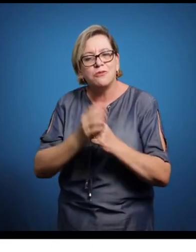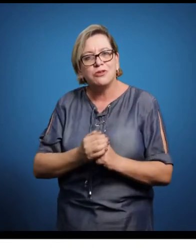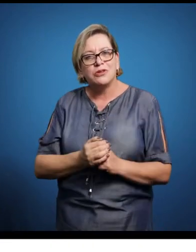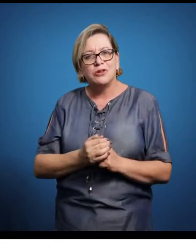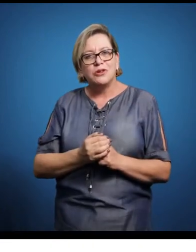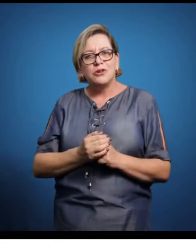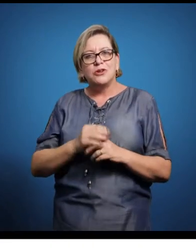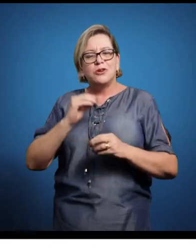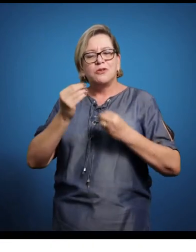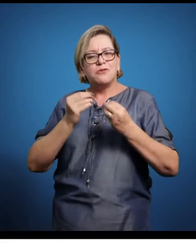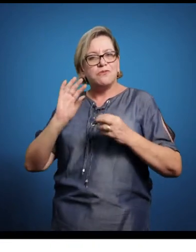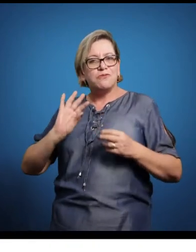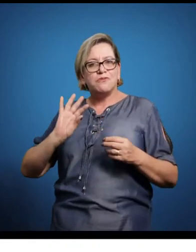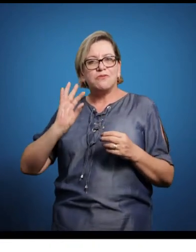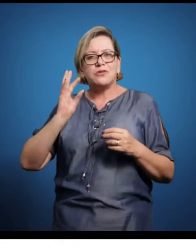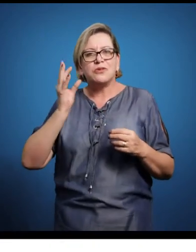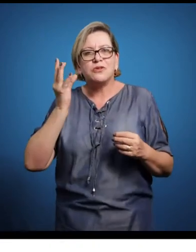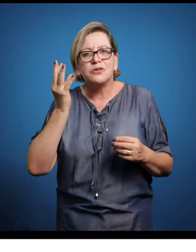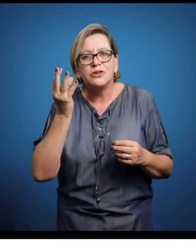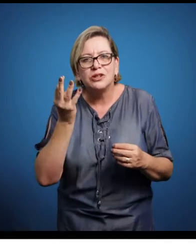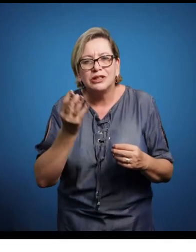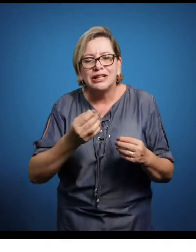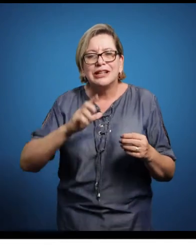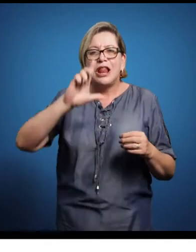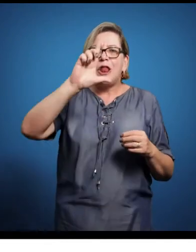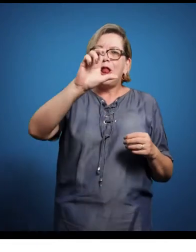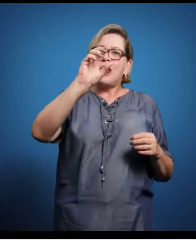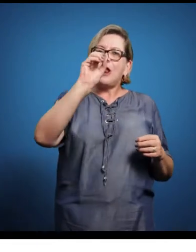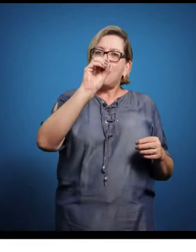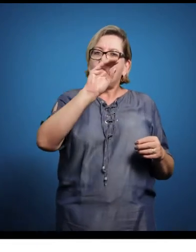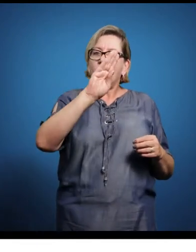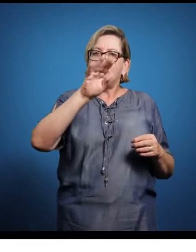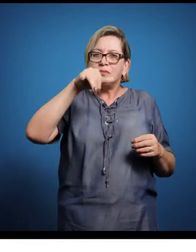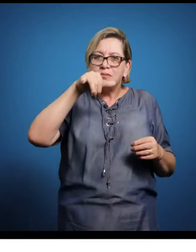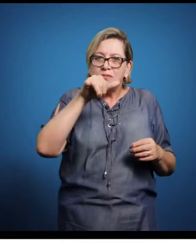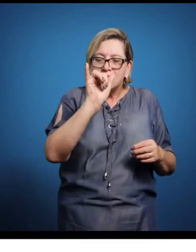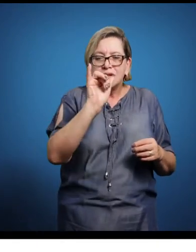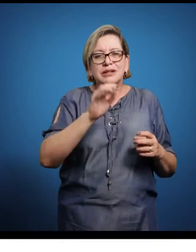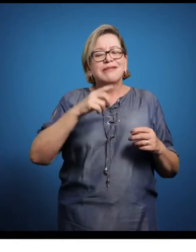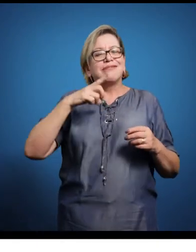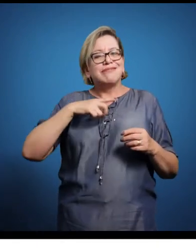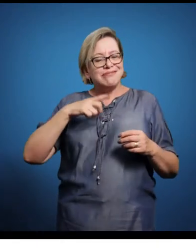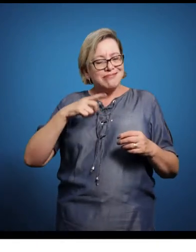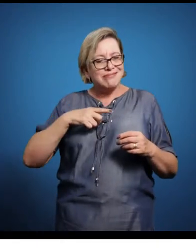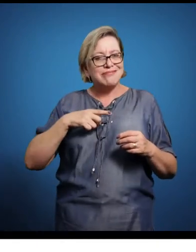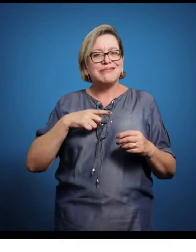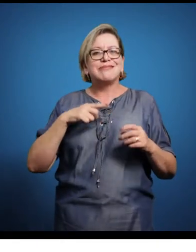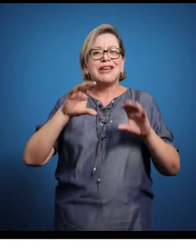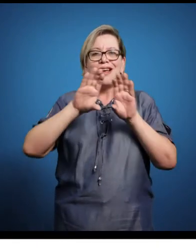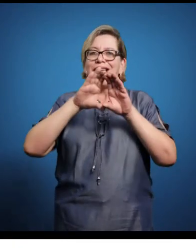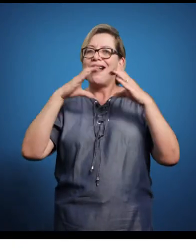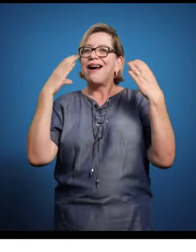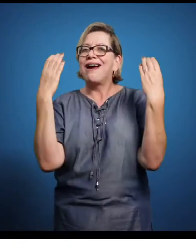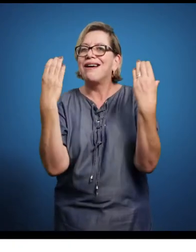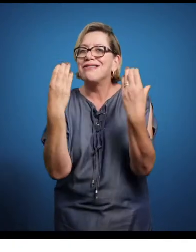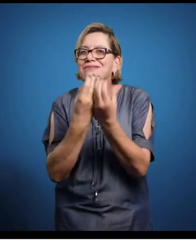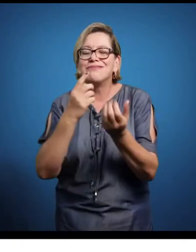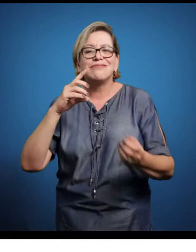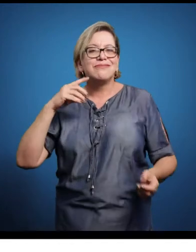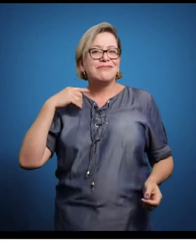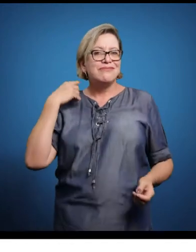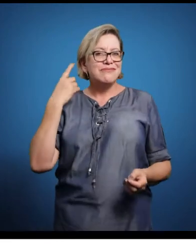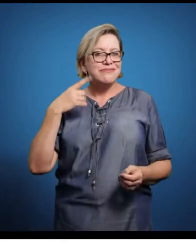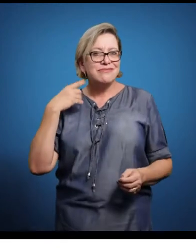de pressão tá que fazem lobby no congresso nacional tem lobby legítimo tem lobby oficial